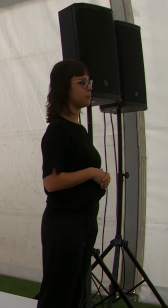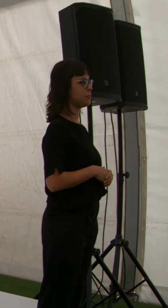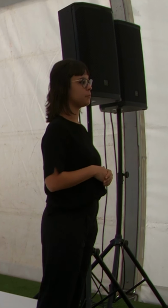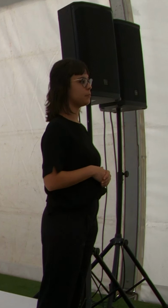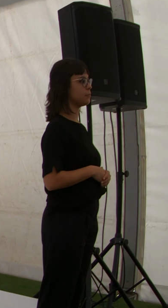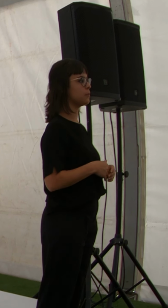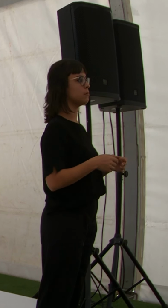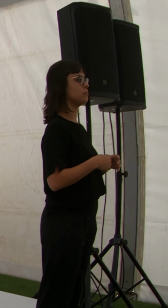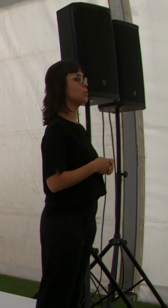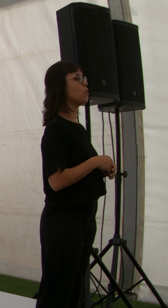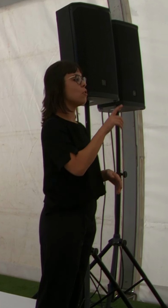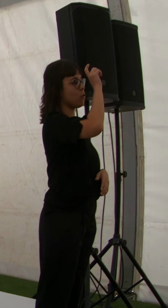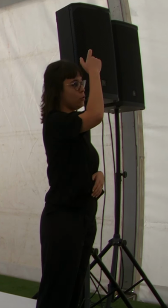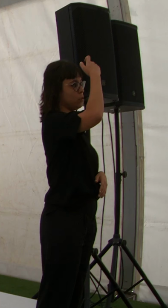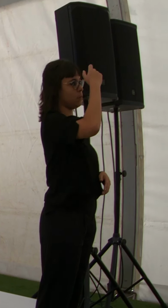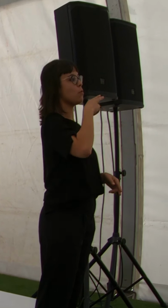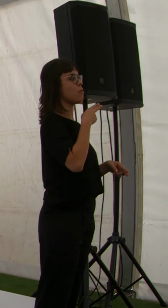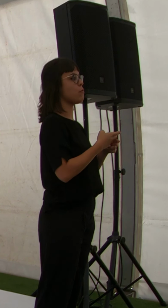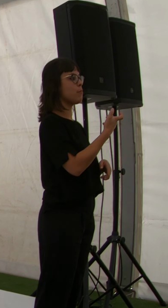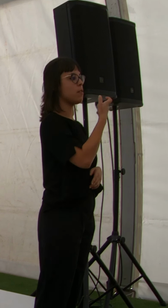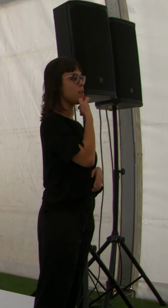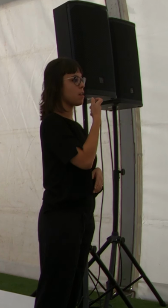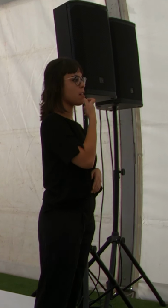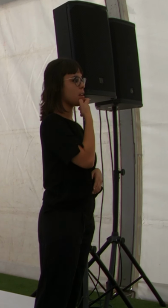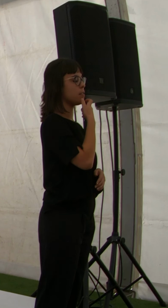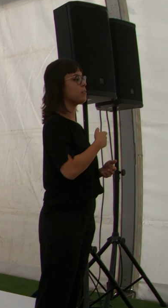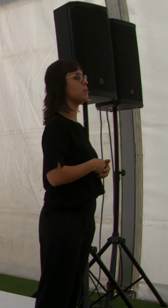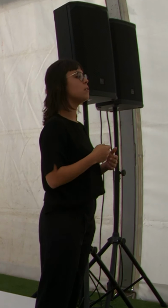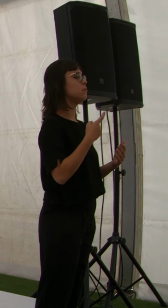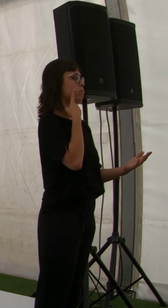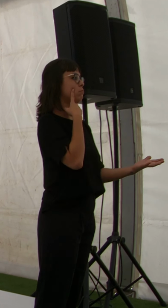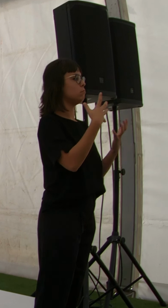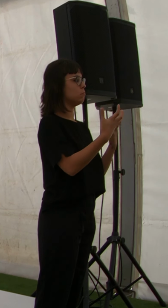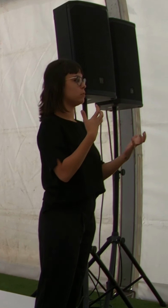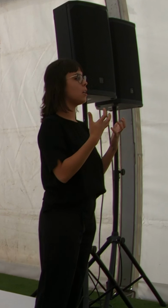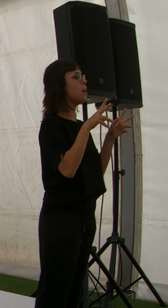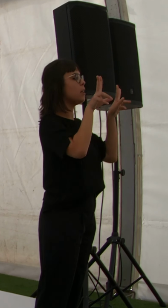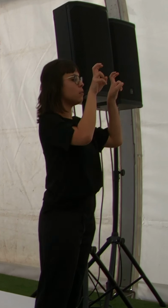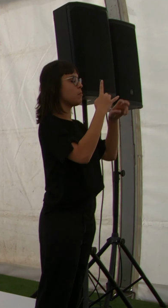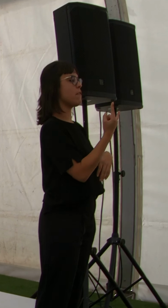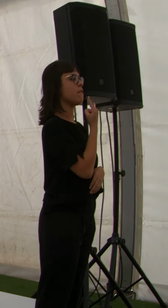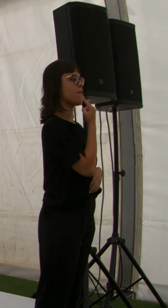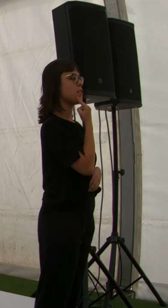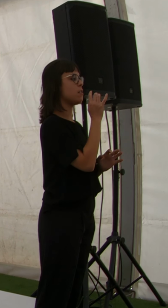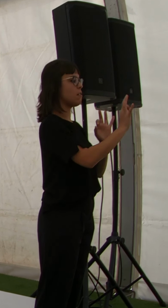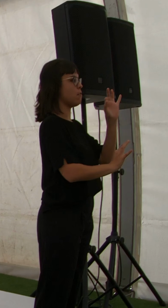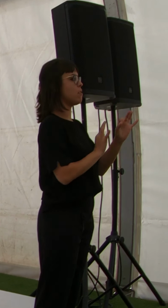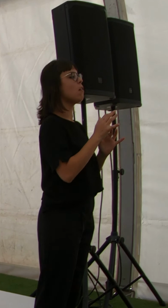to Block to Pack, representa una ineficiencia tremenda en cuanto a la organización de la batería. En concreto, aquí